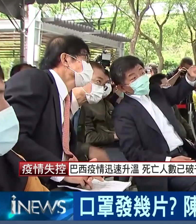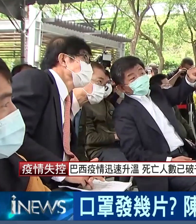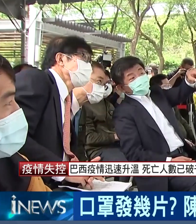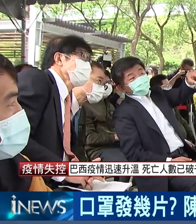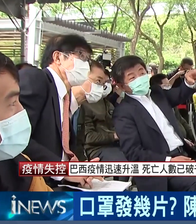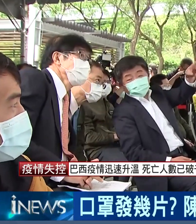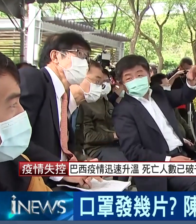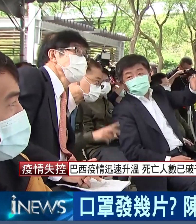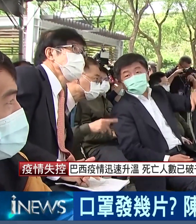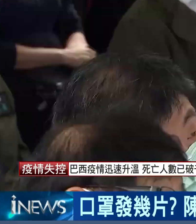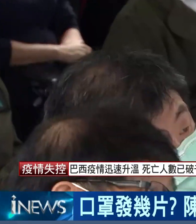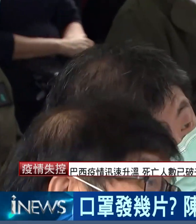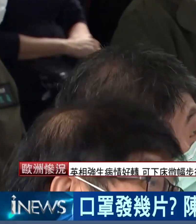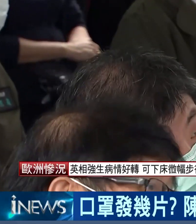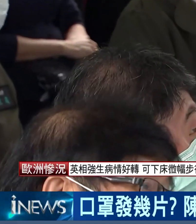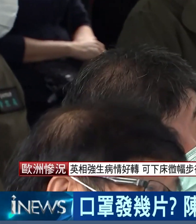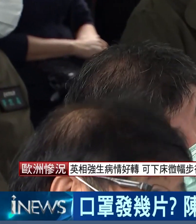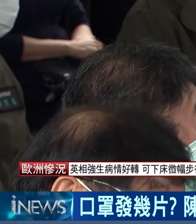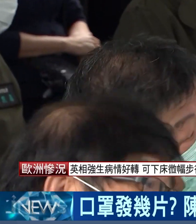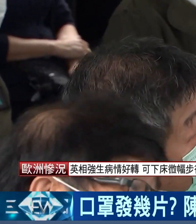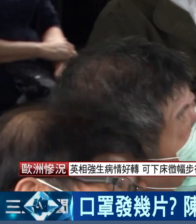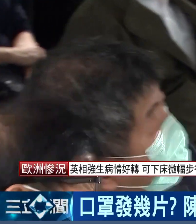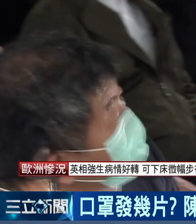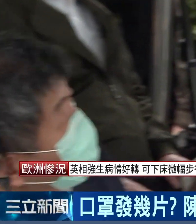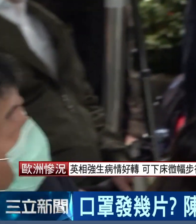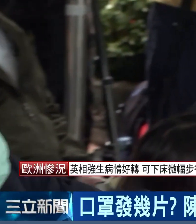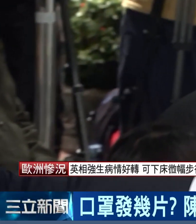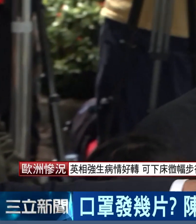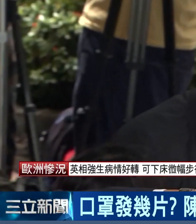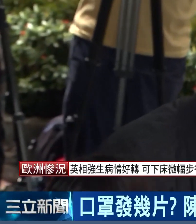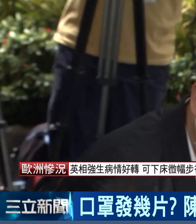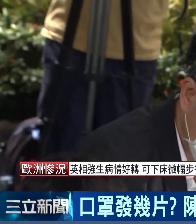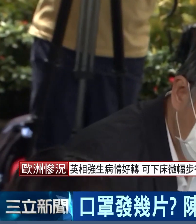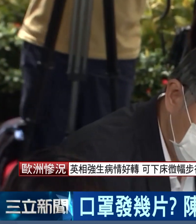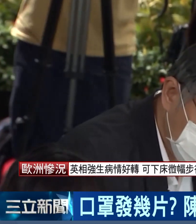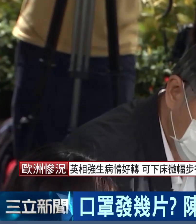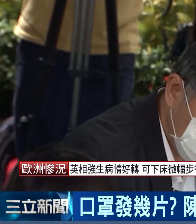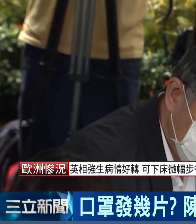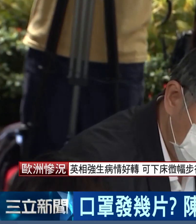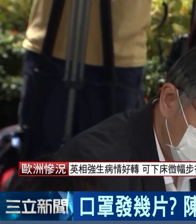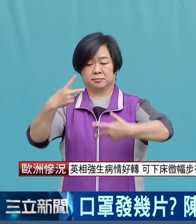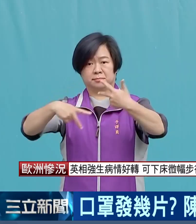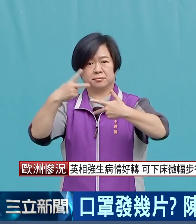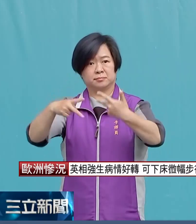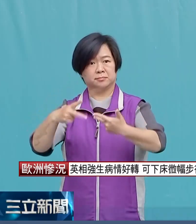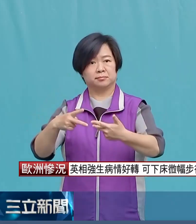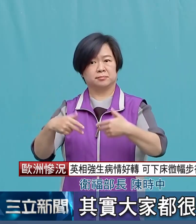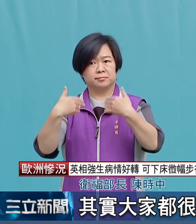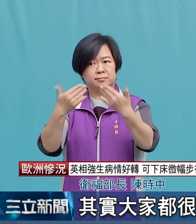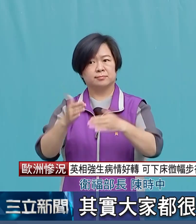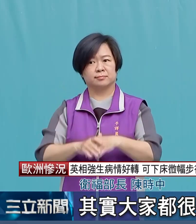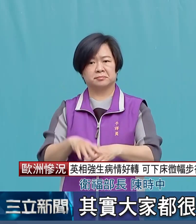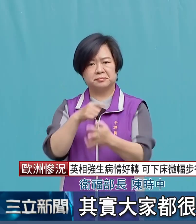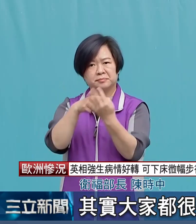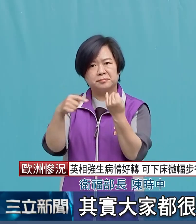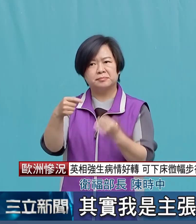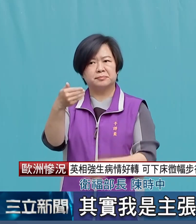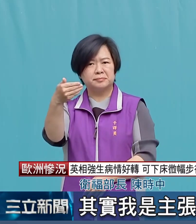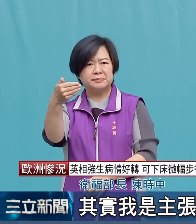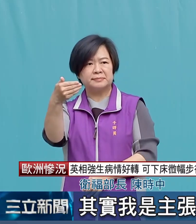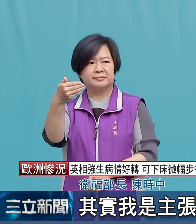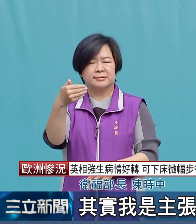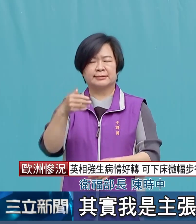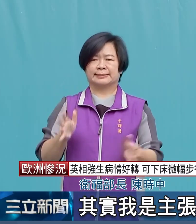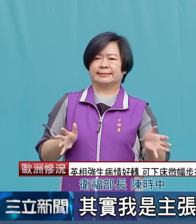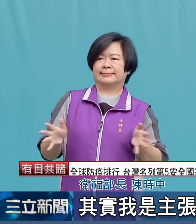与柯文哲两人再度同台，但台下几乎零互动。上台致辞便两人角力战场。 其实大家都很挣扎，